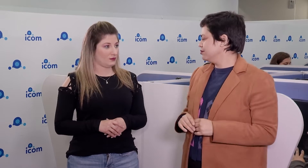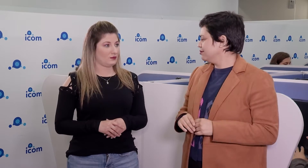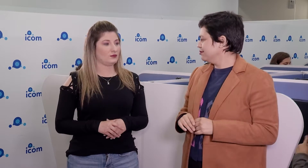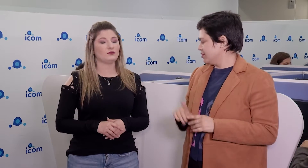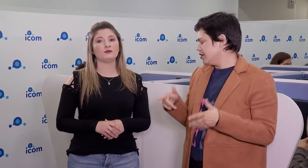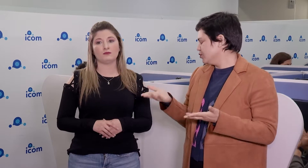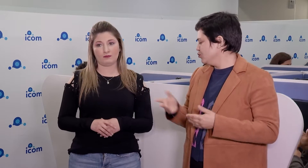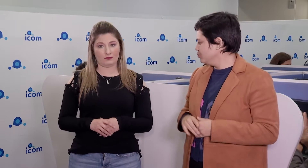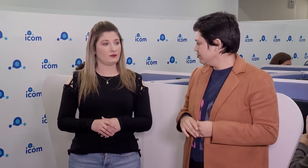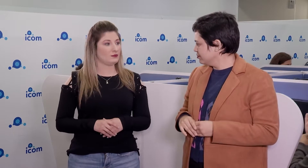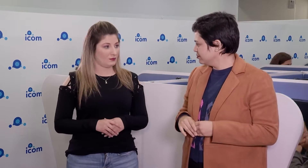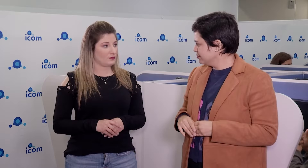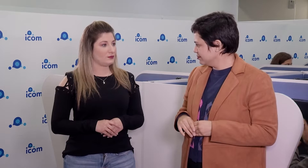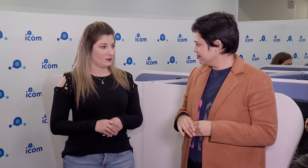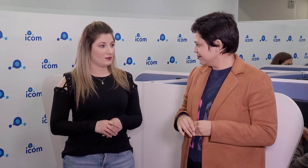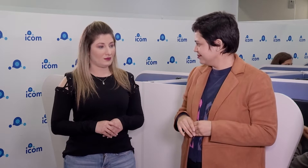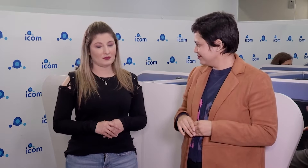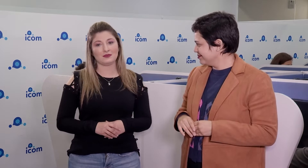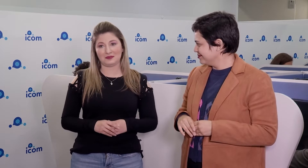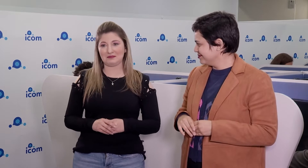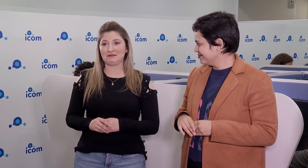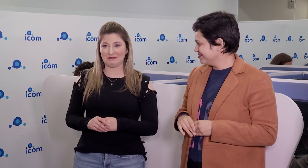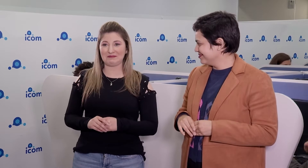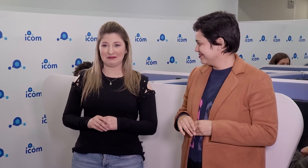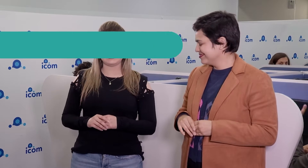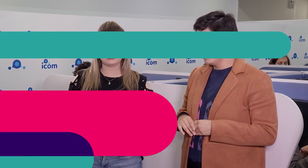configurações, mais uma mímica, a gente diria. Então, vai precisar de um surdo para auxiliar.